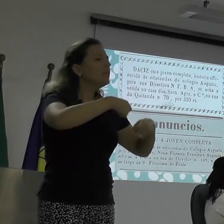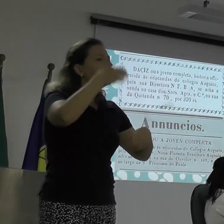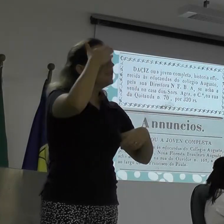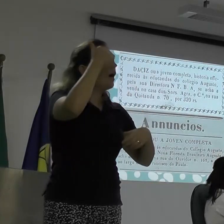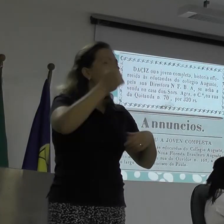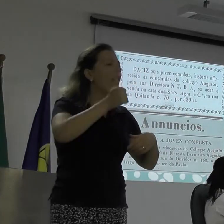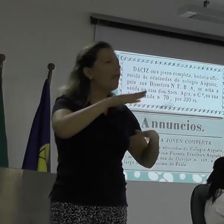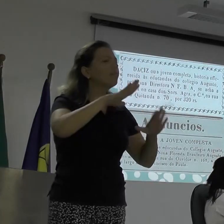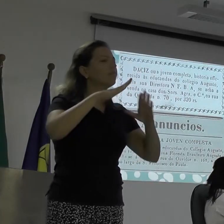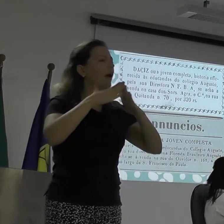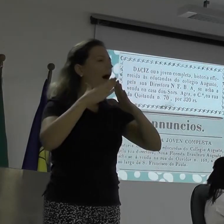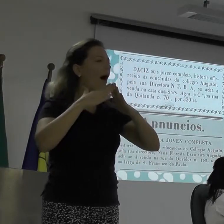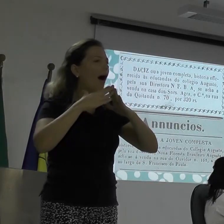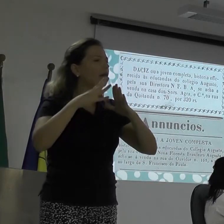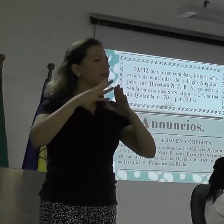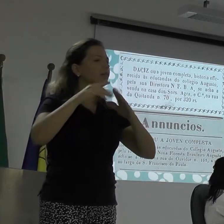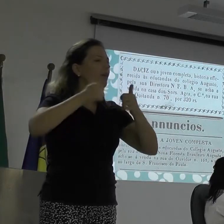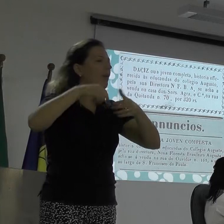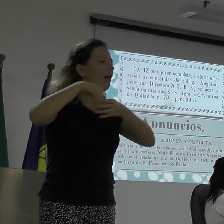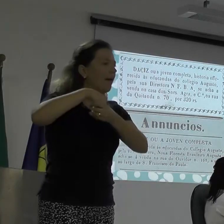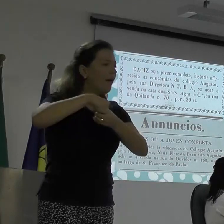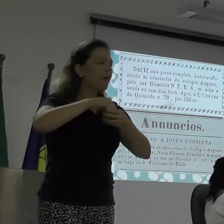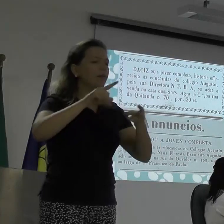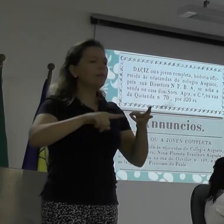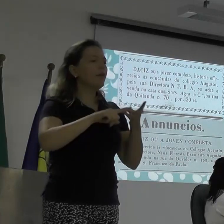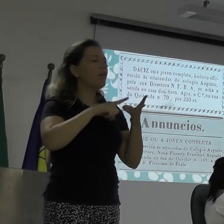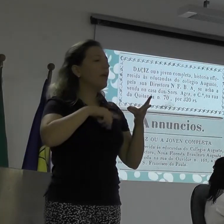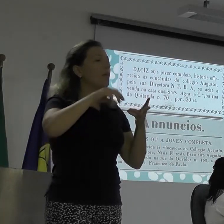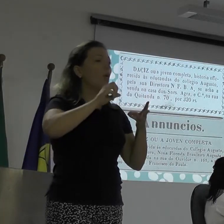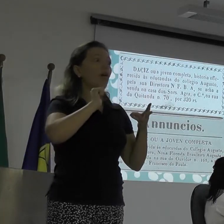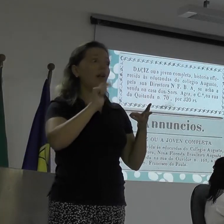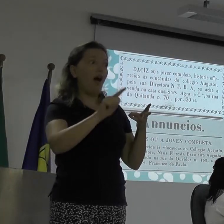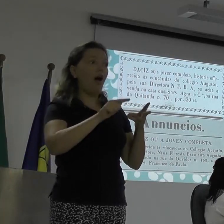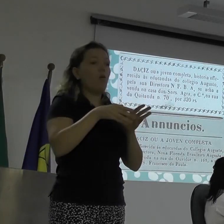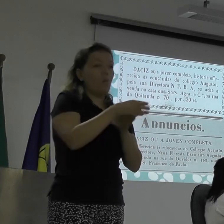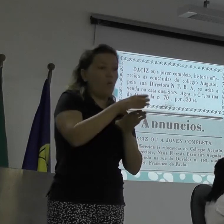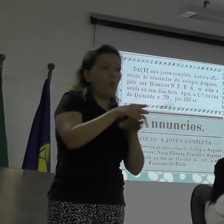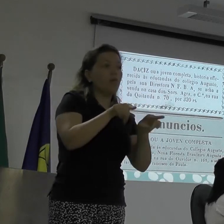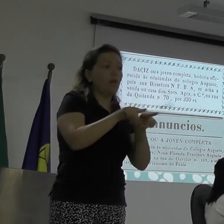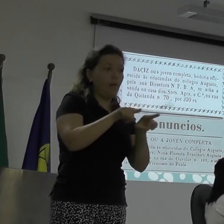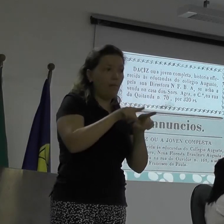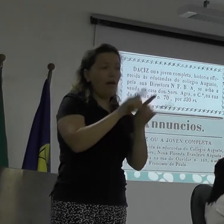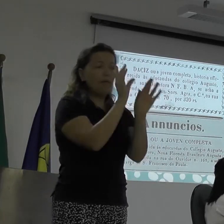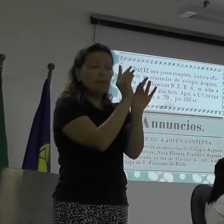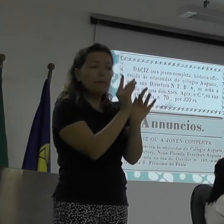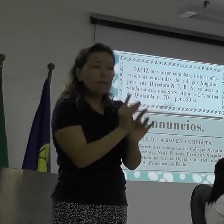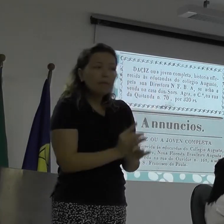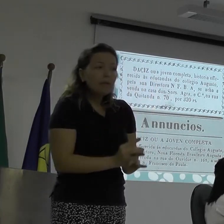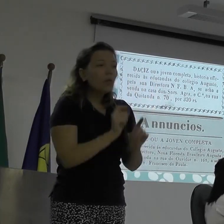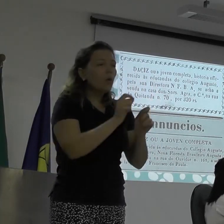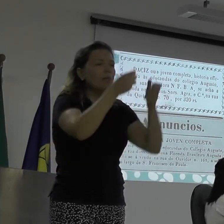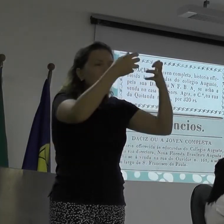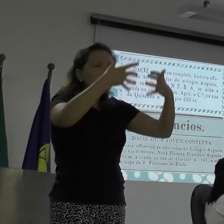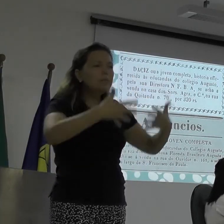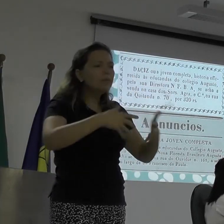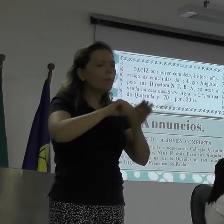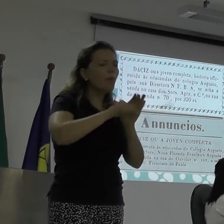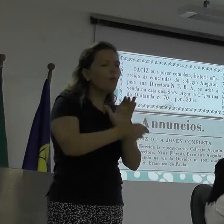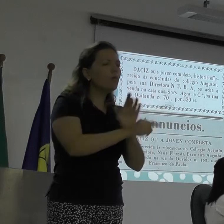filha, histórias de cunho didático moralista, até minuciosas e ricas